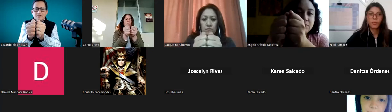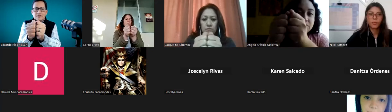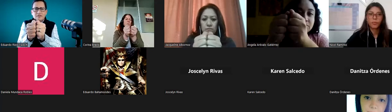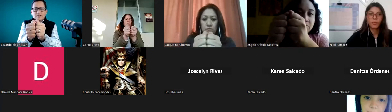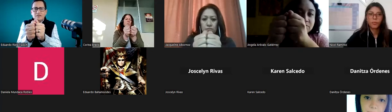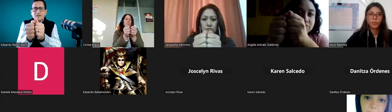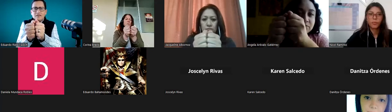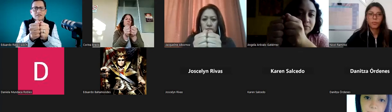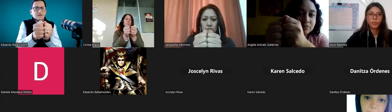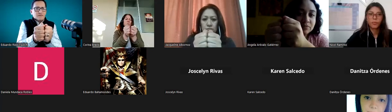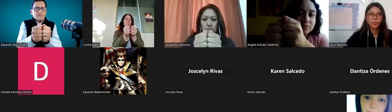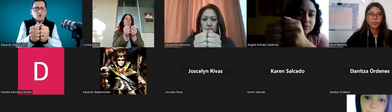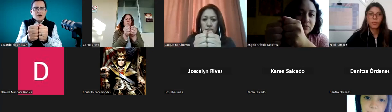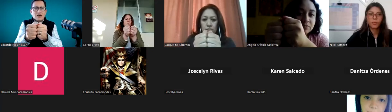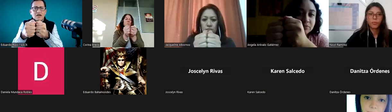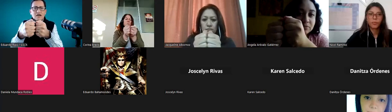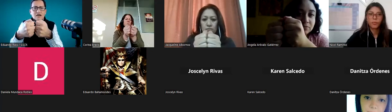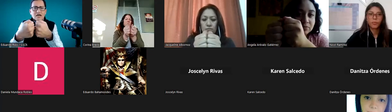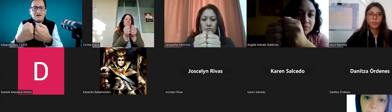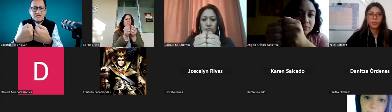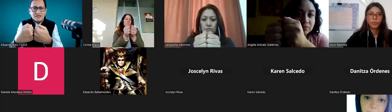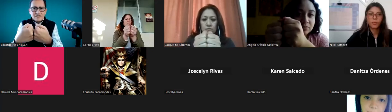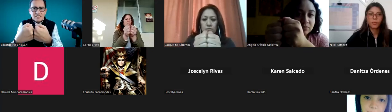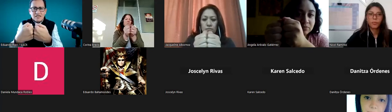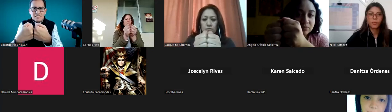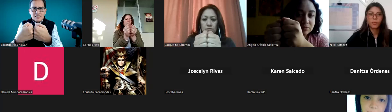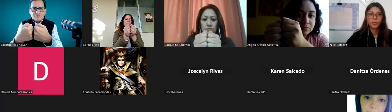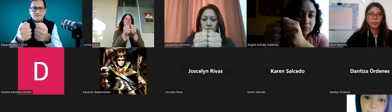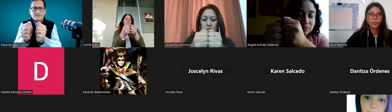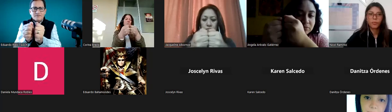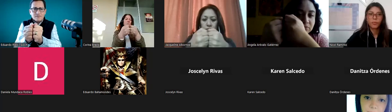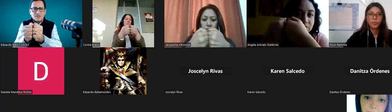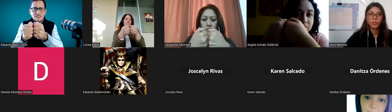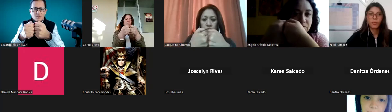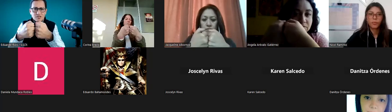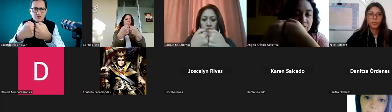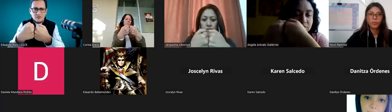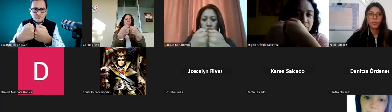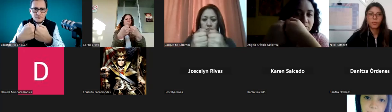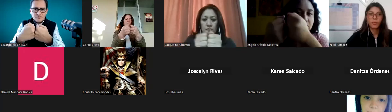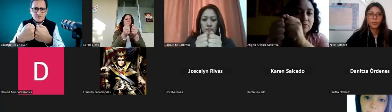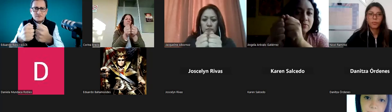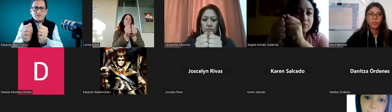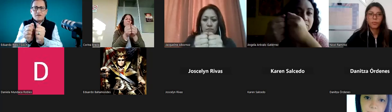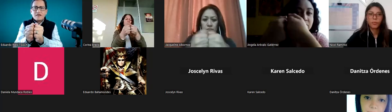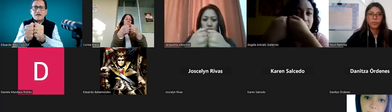sean. Y vamos a abrir hacia acá, vamos a hacer ese movimiento.